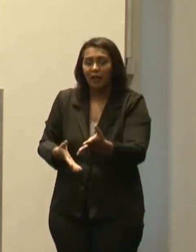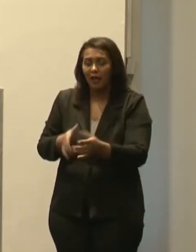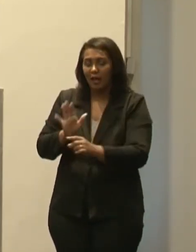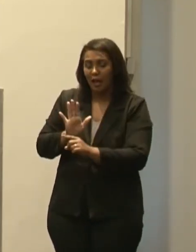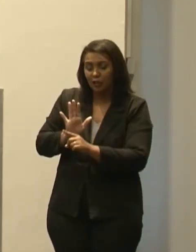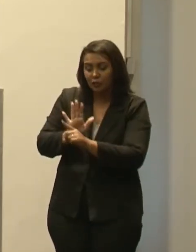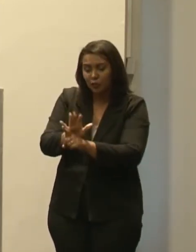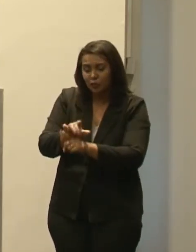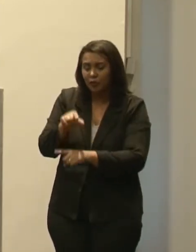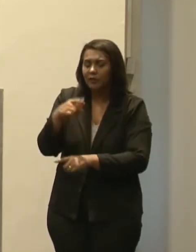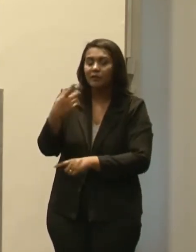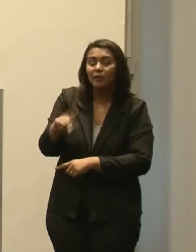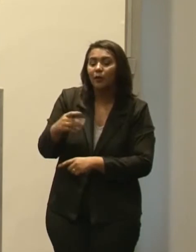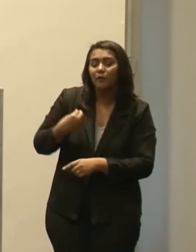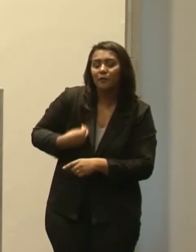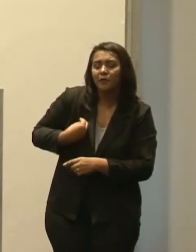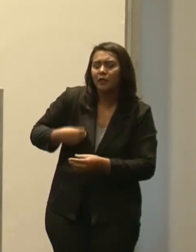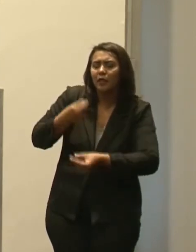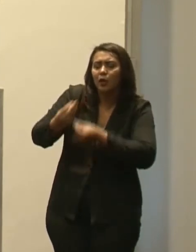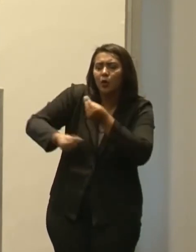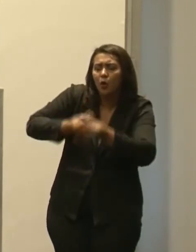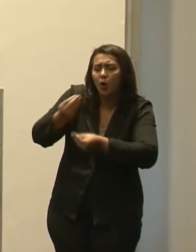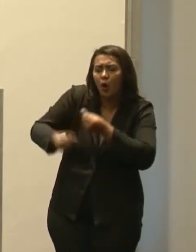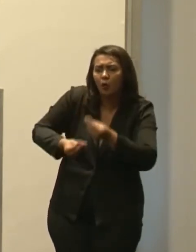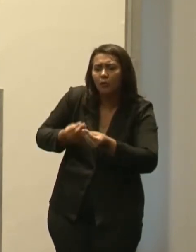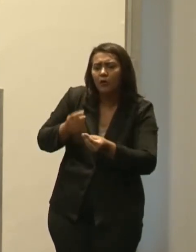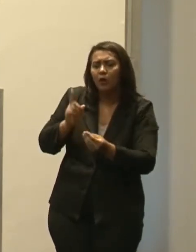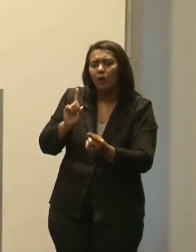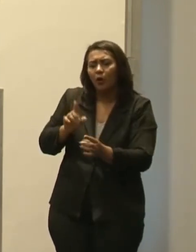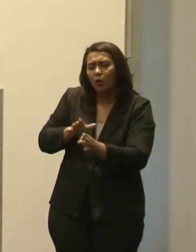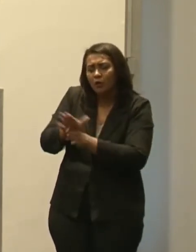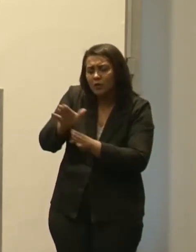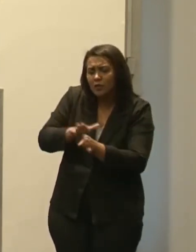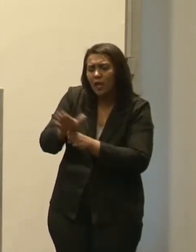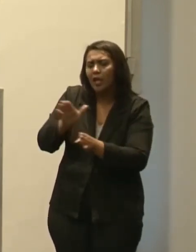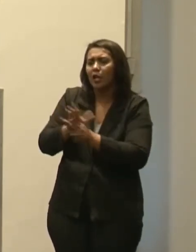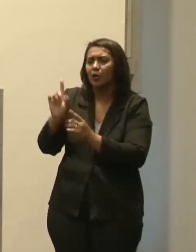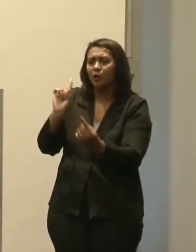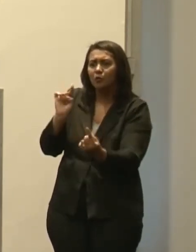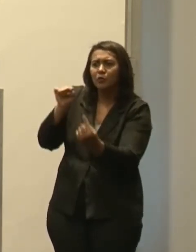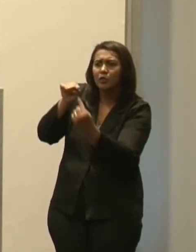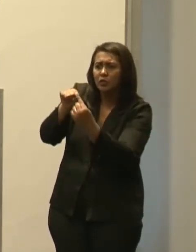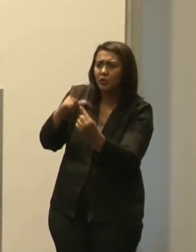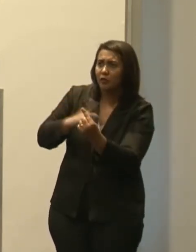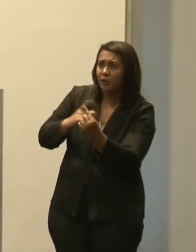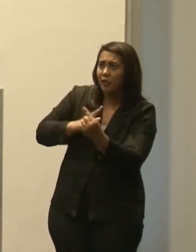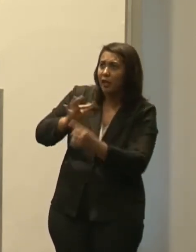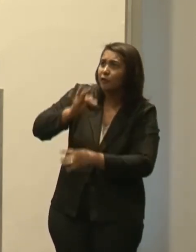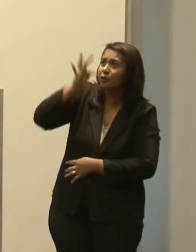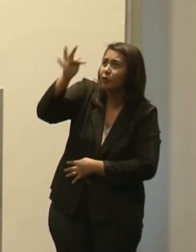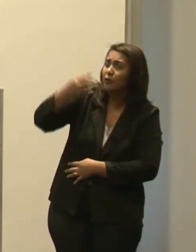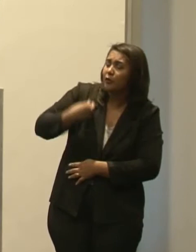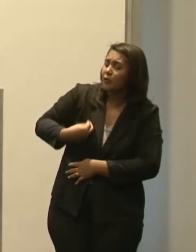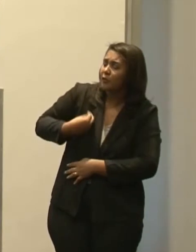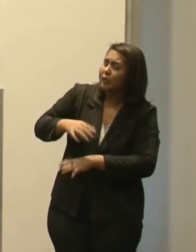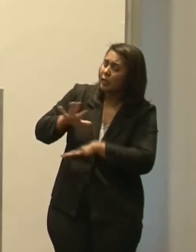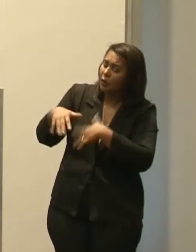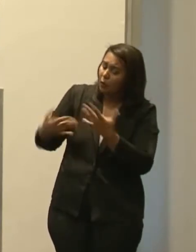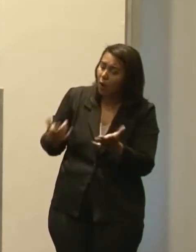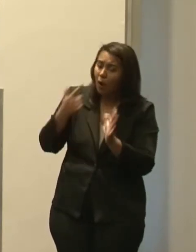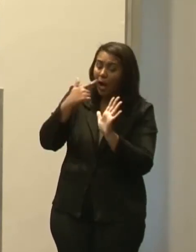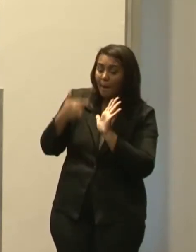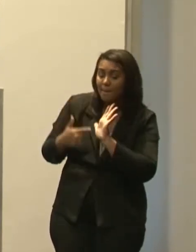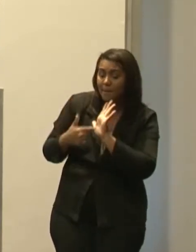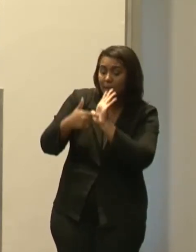orientação, projeto de vida. Então eu tenho um objetivo ou não tenho um objetivo, então a gente vai organizar a vida desse jovem, pelo menos